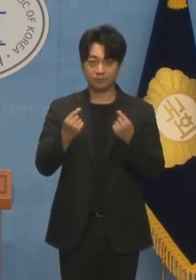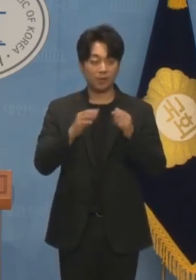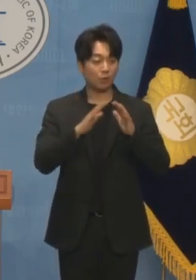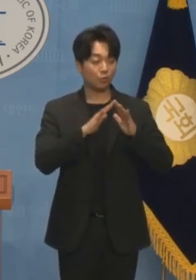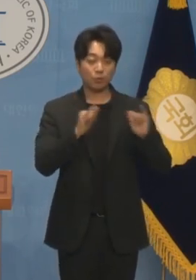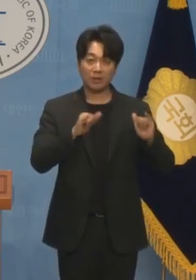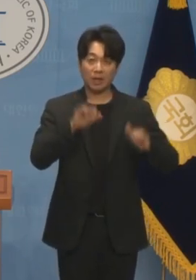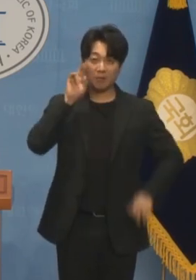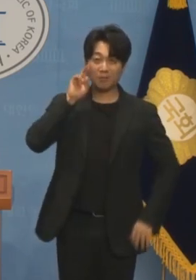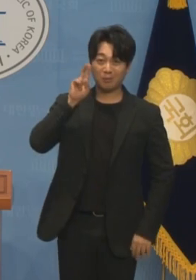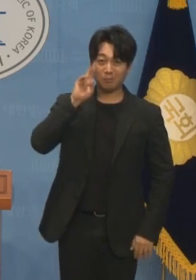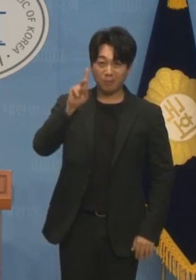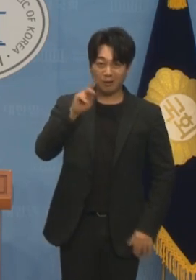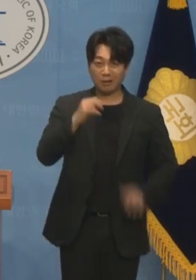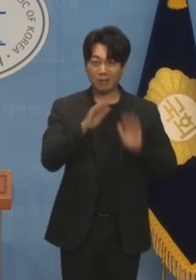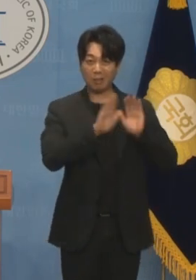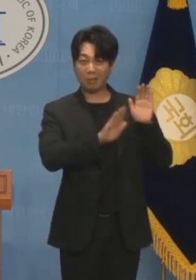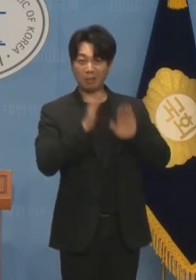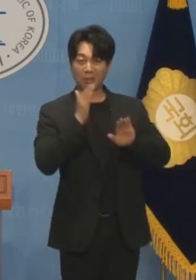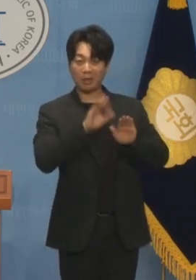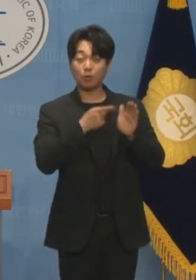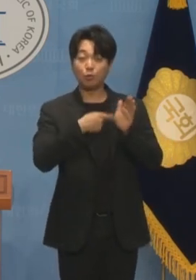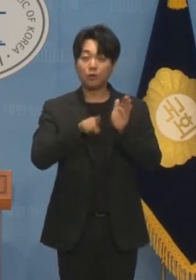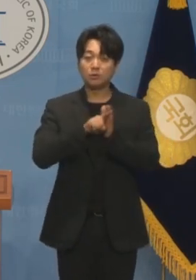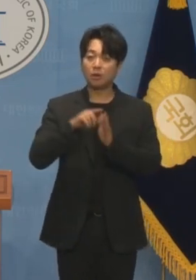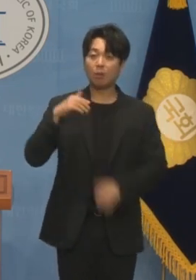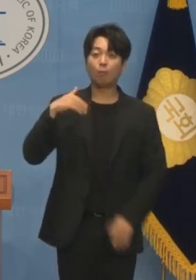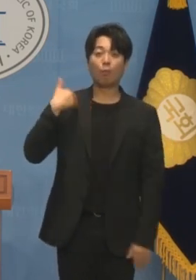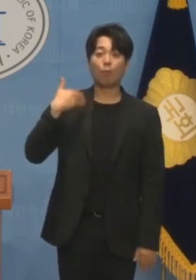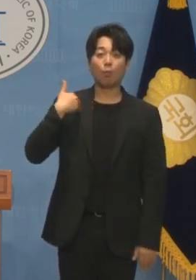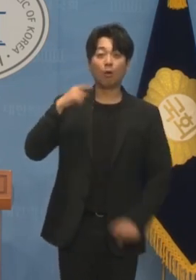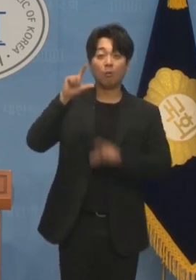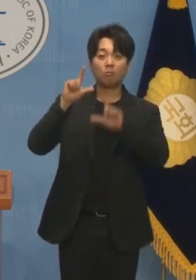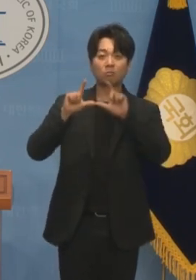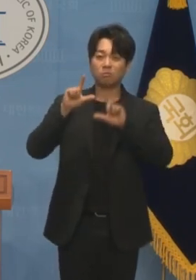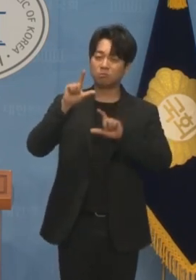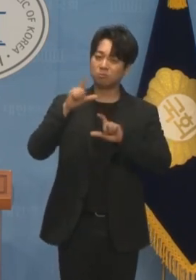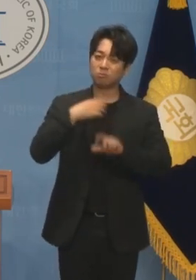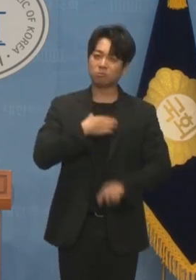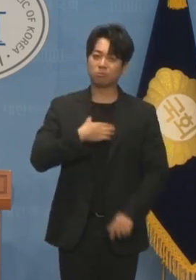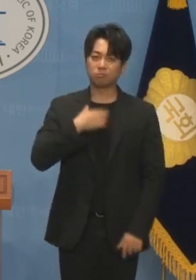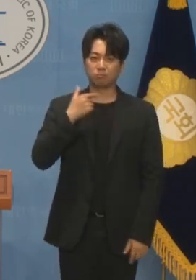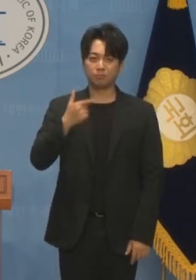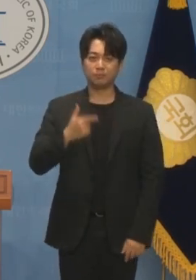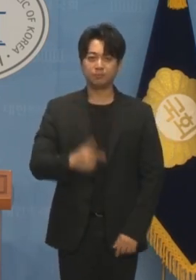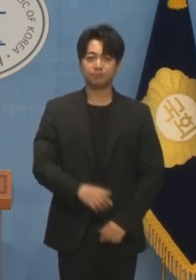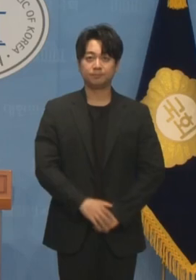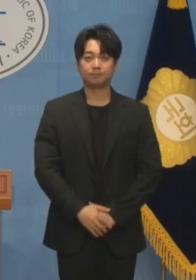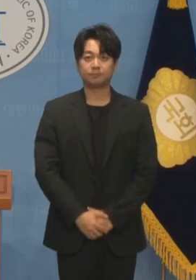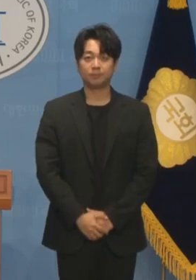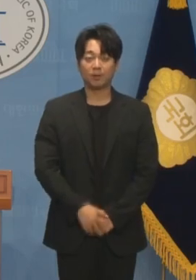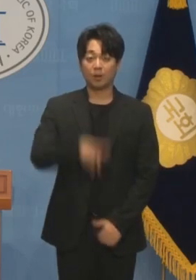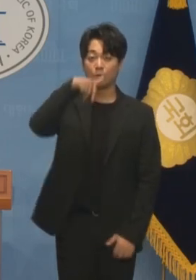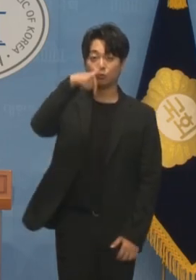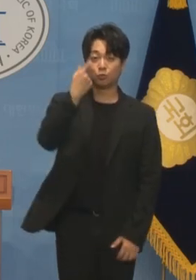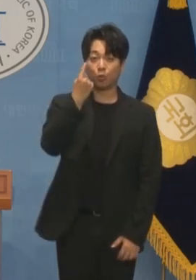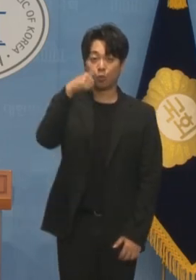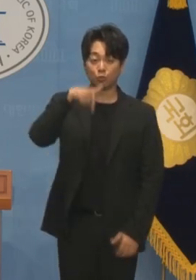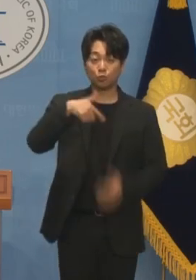알았는데도 모르세 하는 거짓말이라면 차라리 나을 것 같습니다 조국 혁신당